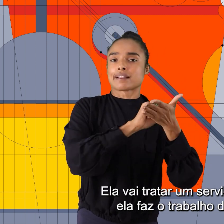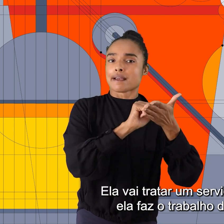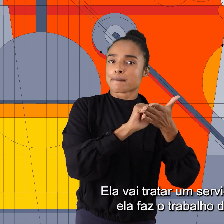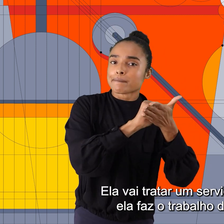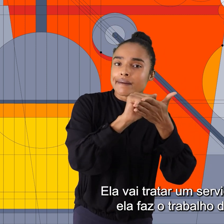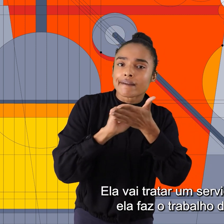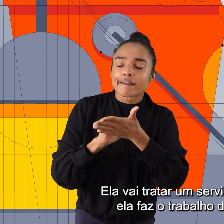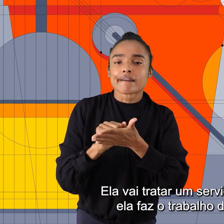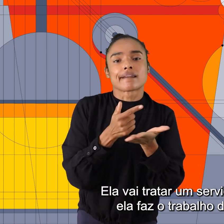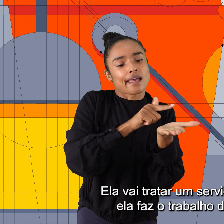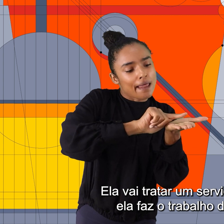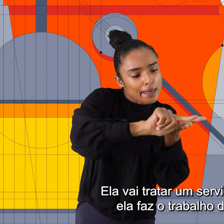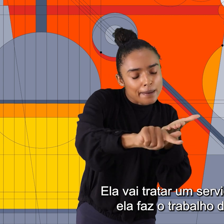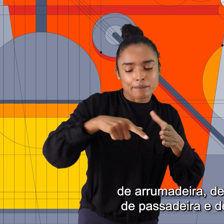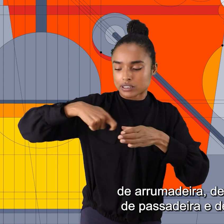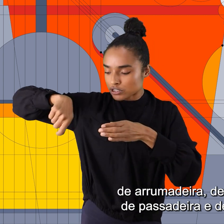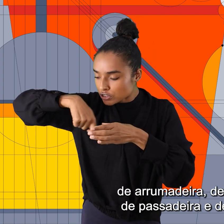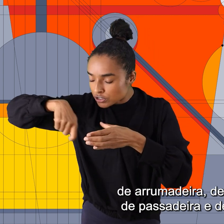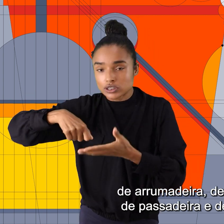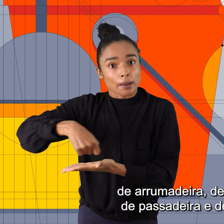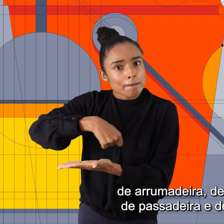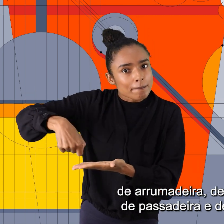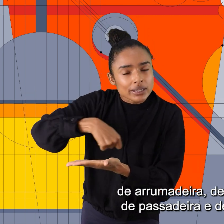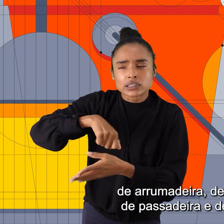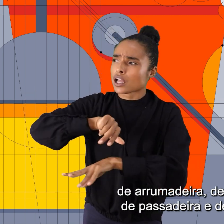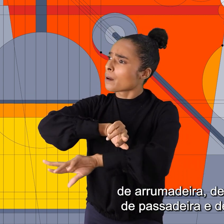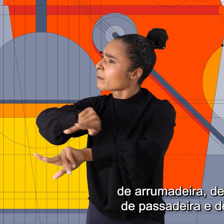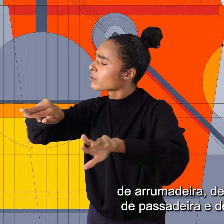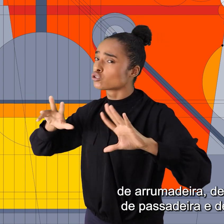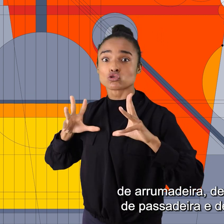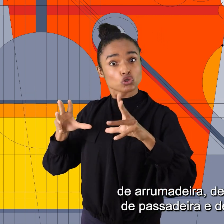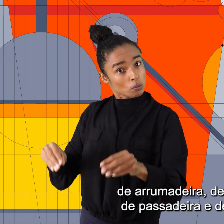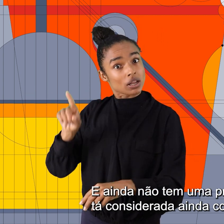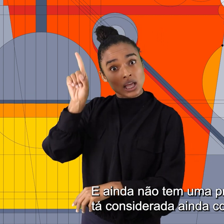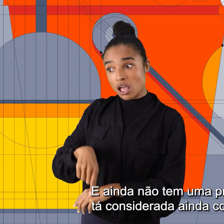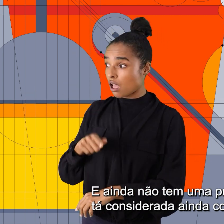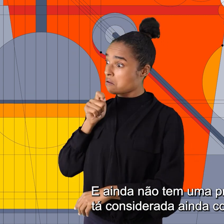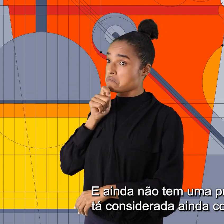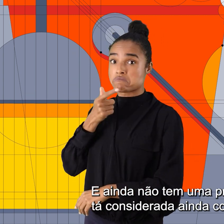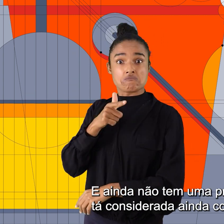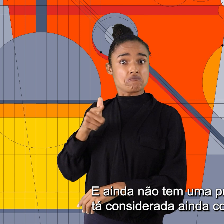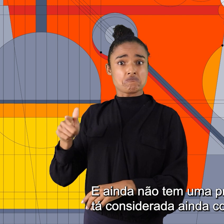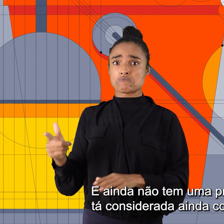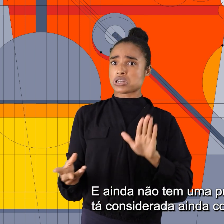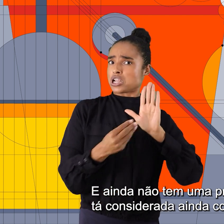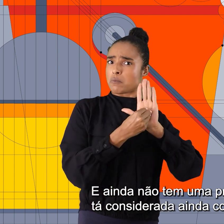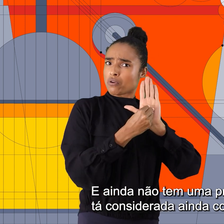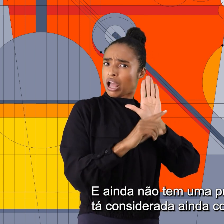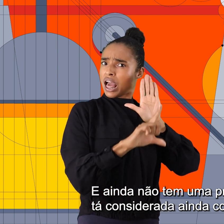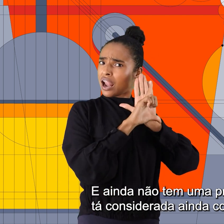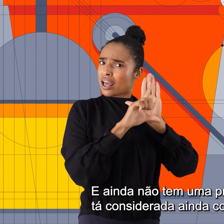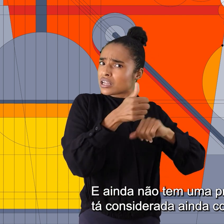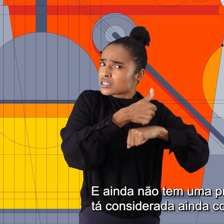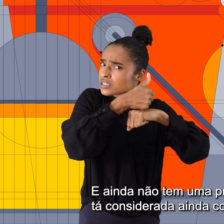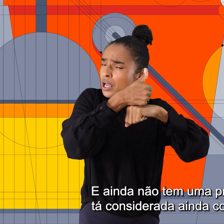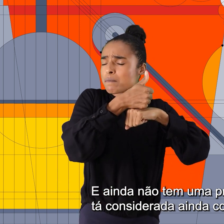casa, ela faz o trabalho de lavadeira, de arrumadeira, de cozinheira, de passadeira e tudo, né? E ainda não tem uma profissão,